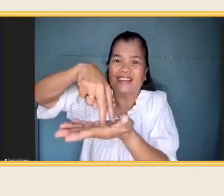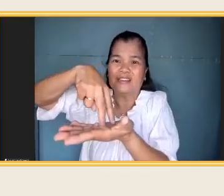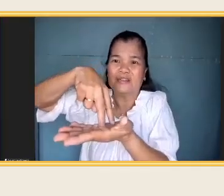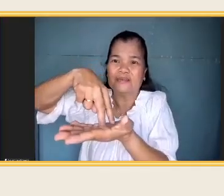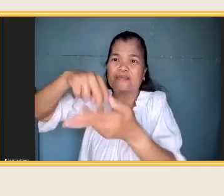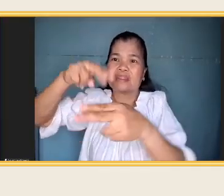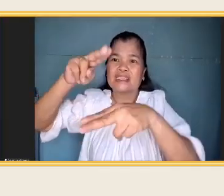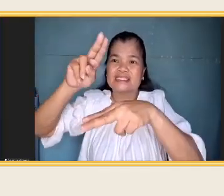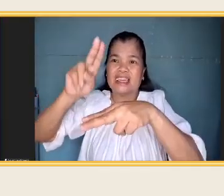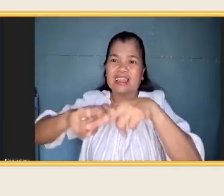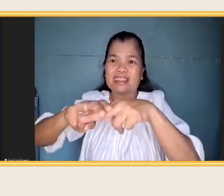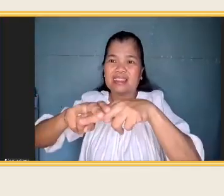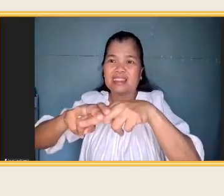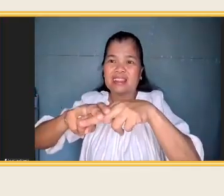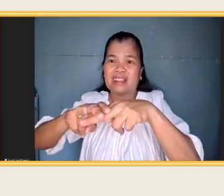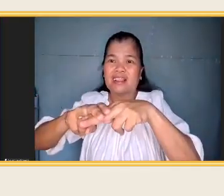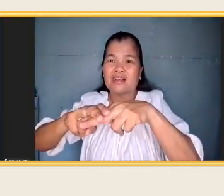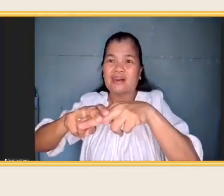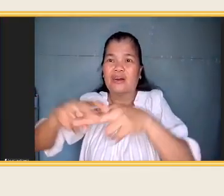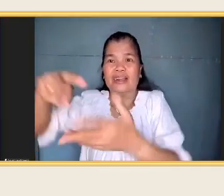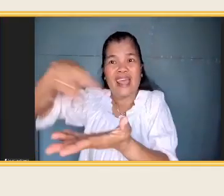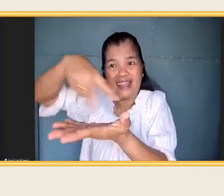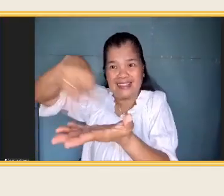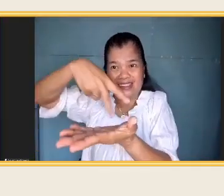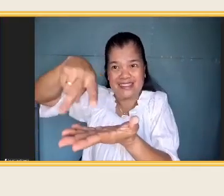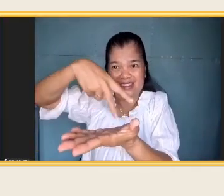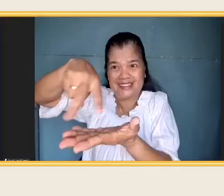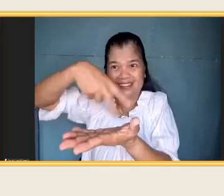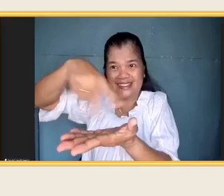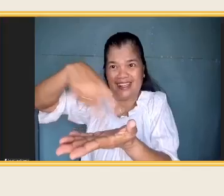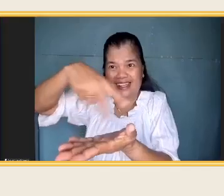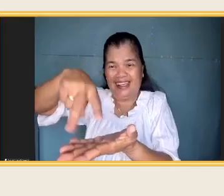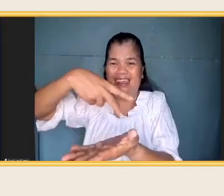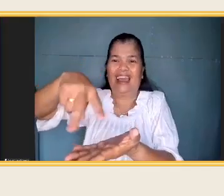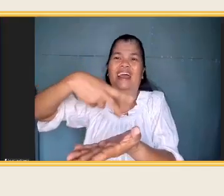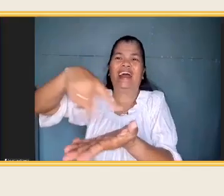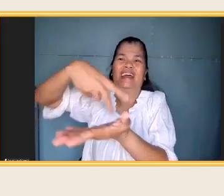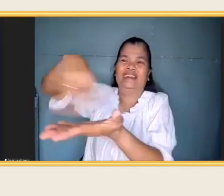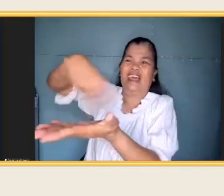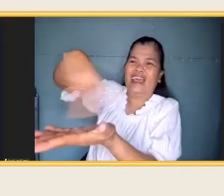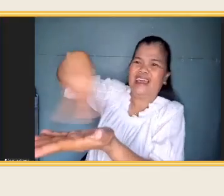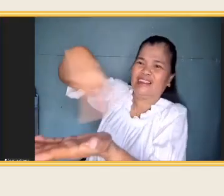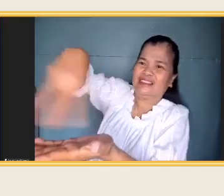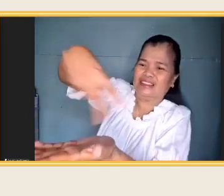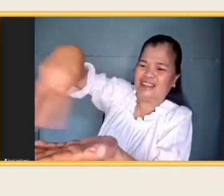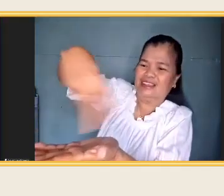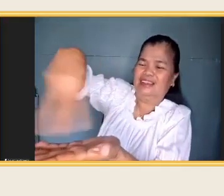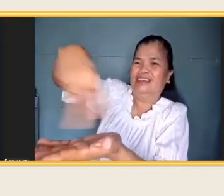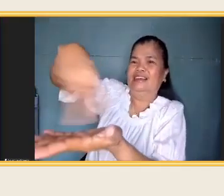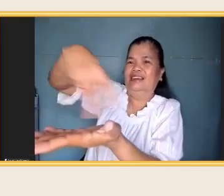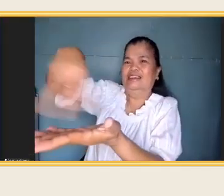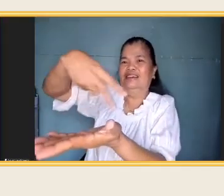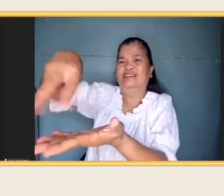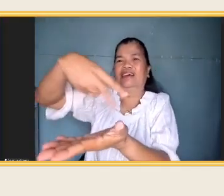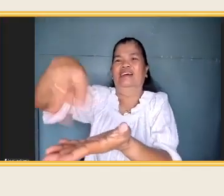stand, sit, or dance. Ayan, dance.